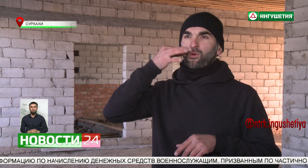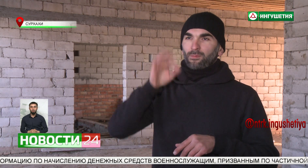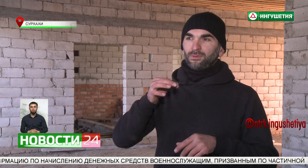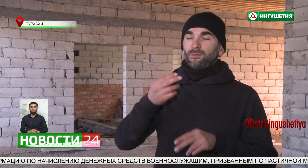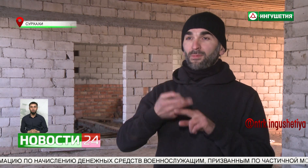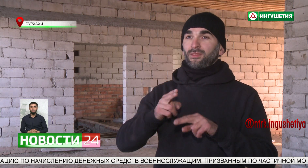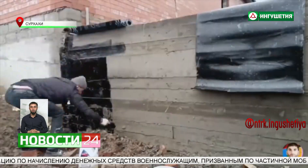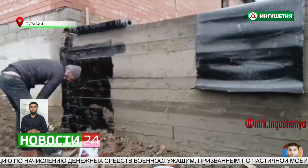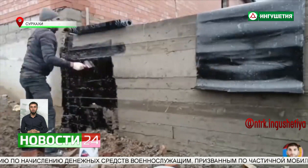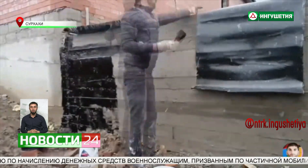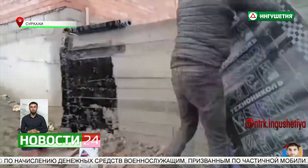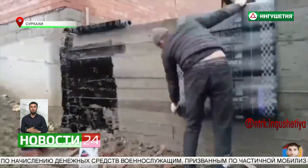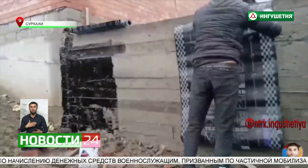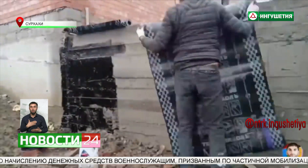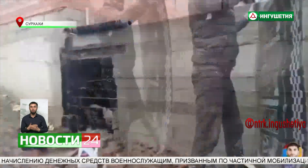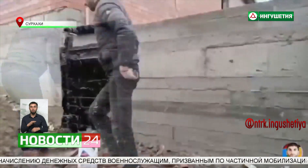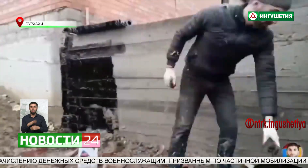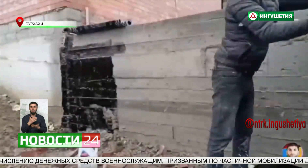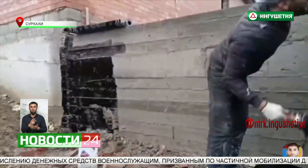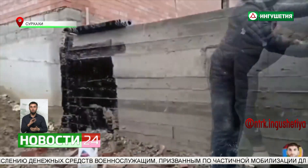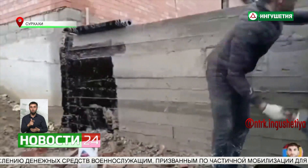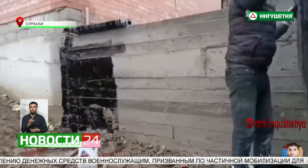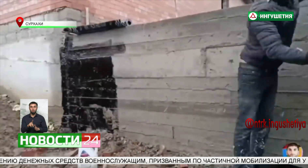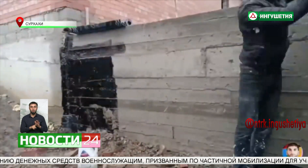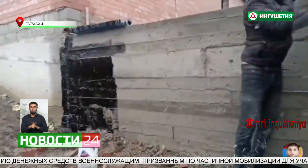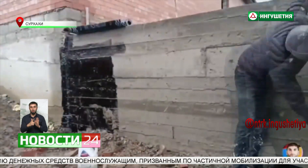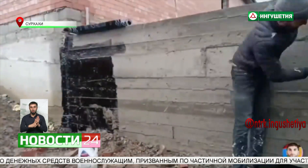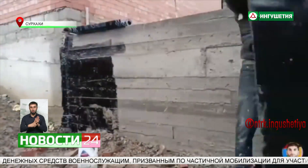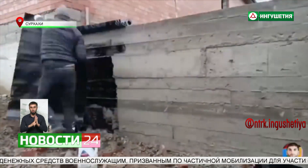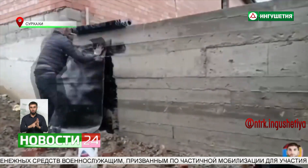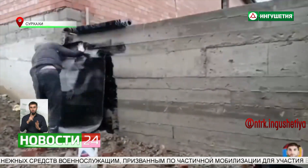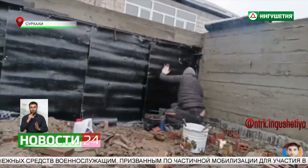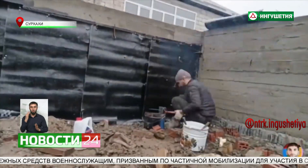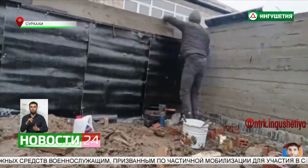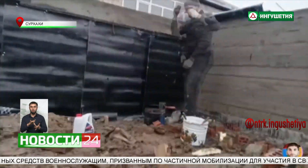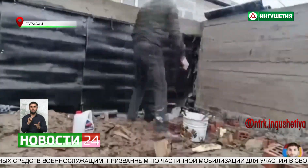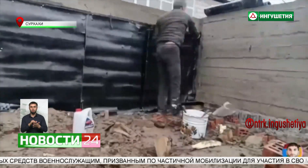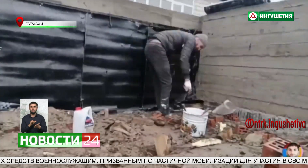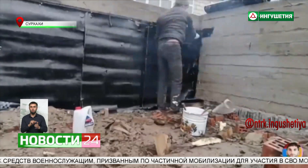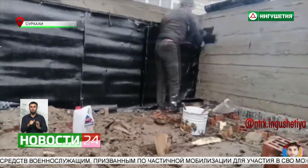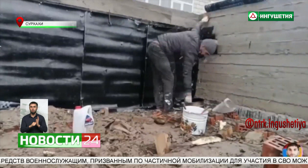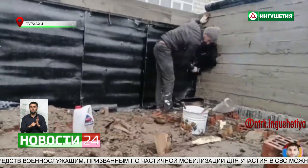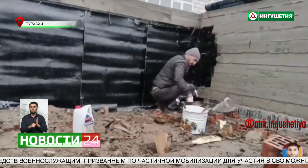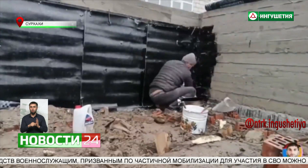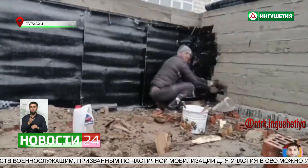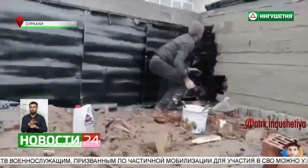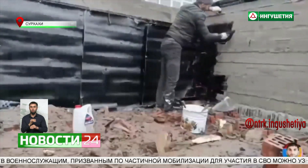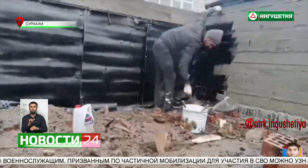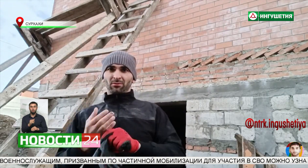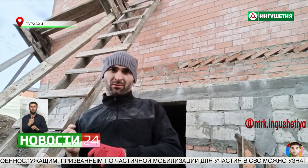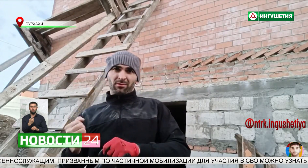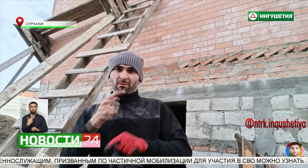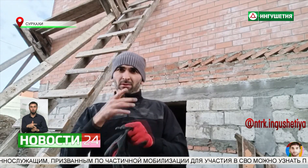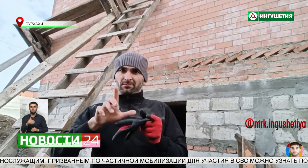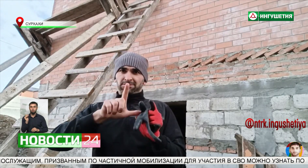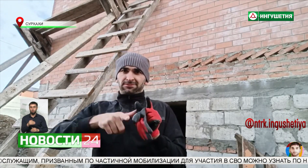Ютубе. Активно вести свой блог Ислам начал 7 месяцев назад. В сеть он выложил порядка 60 роликов. У него 130